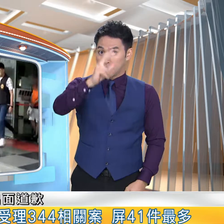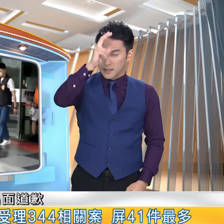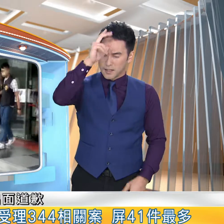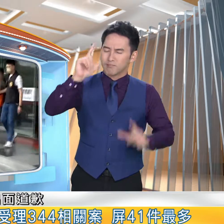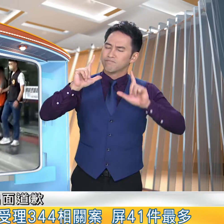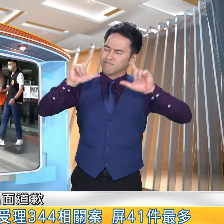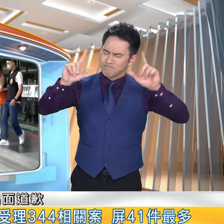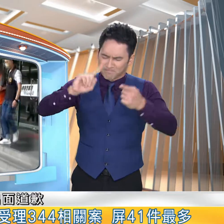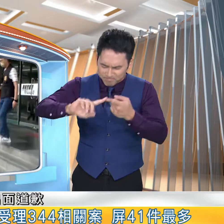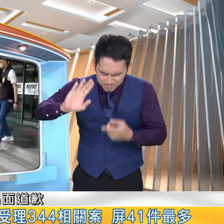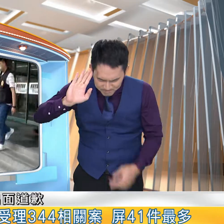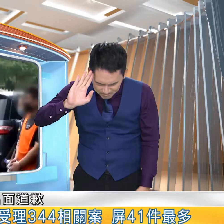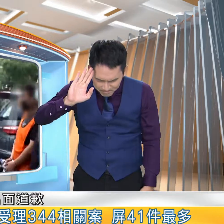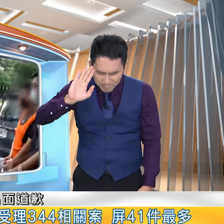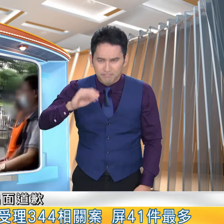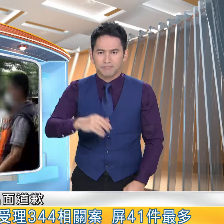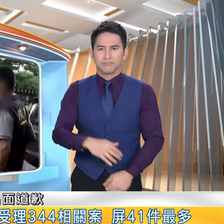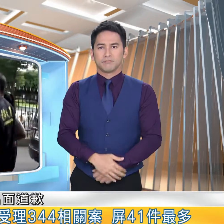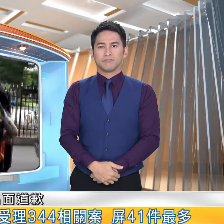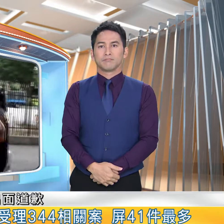出面道歉。